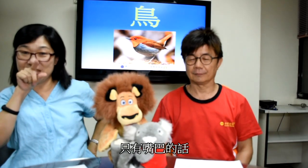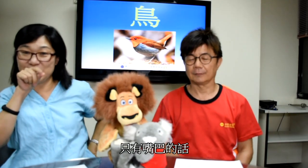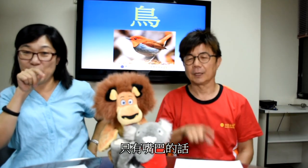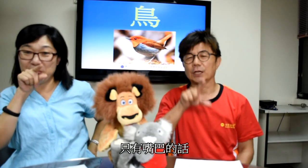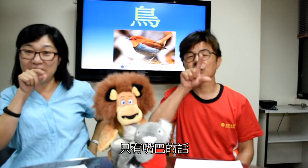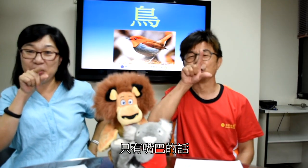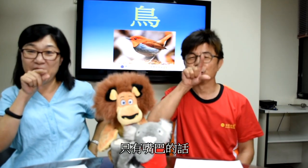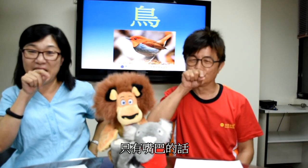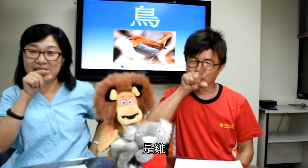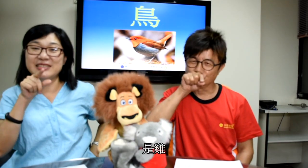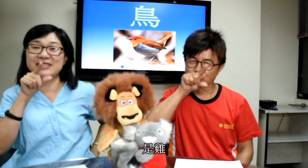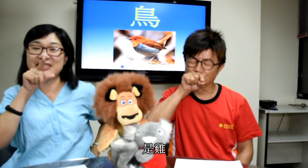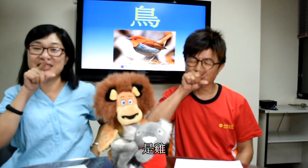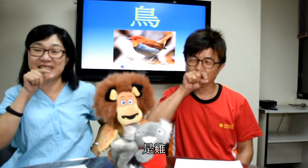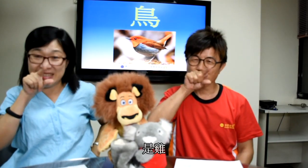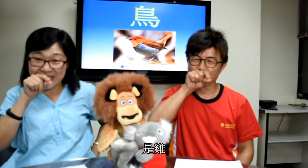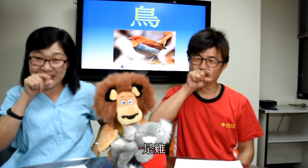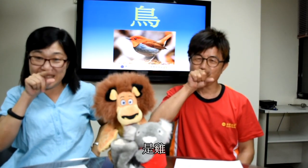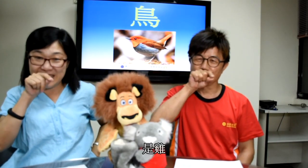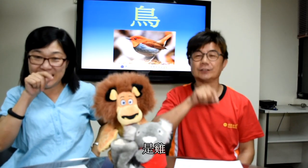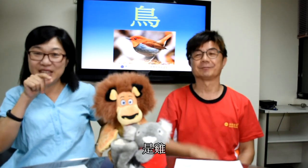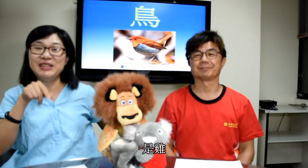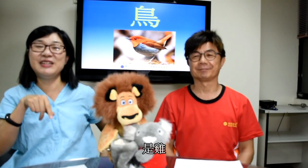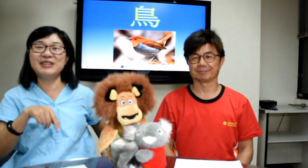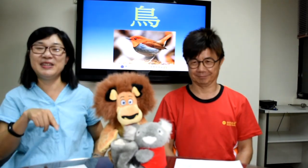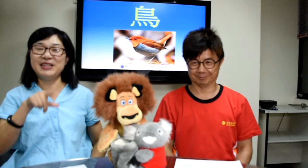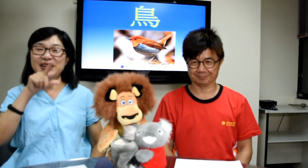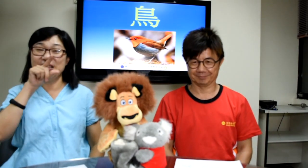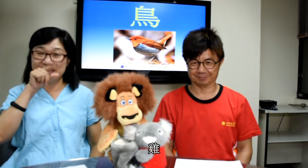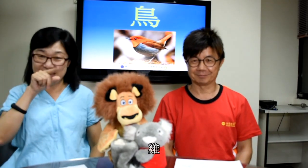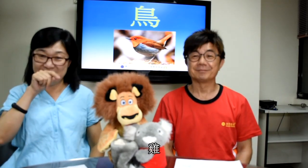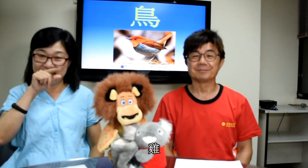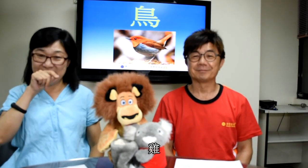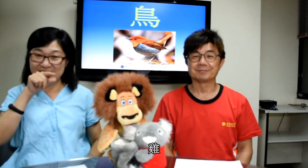嘴巴的话，是鸡，鸡。